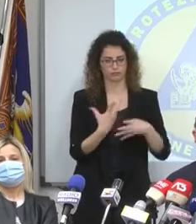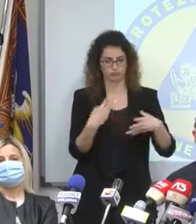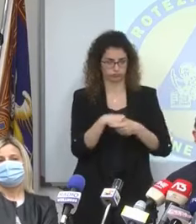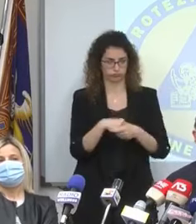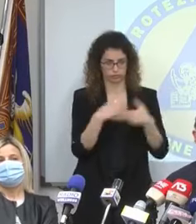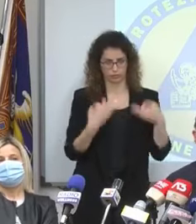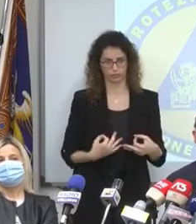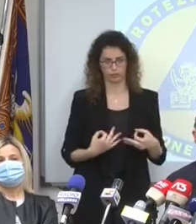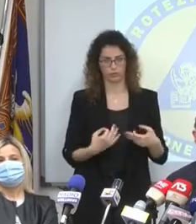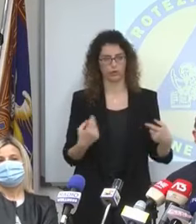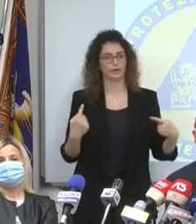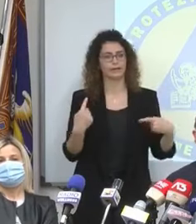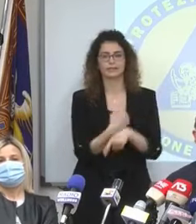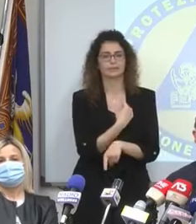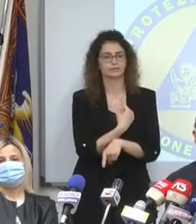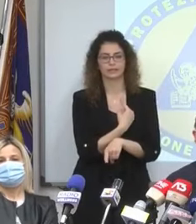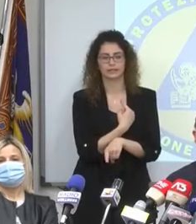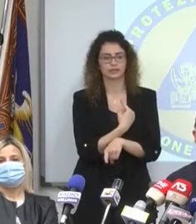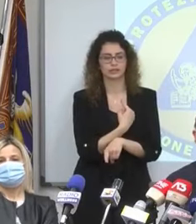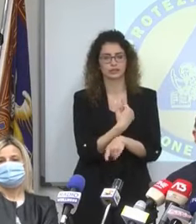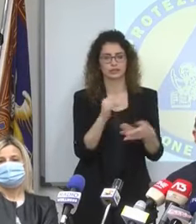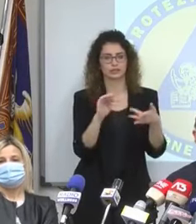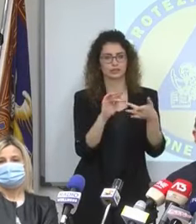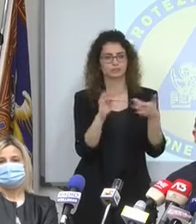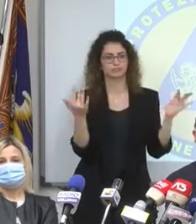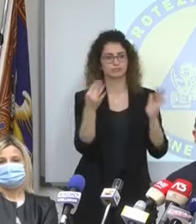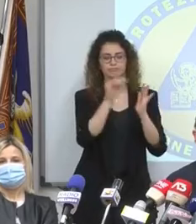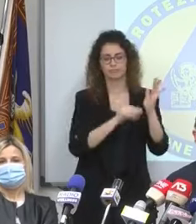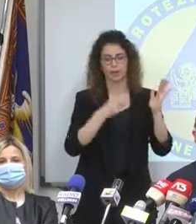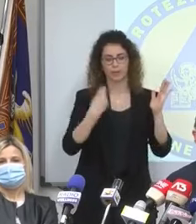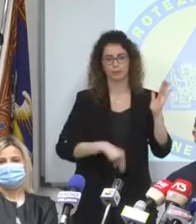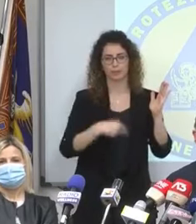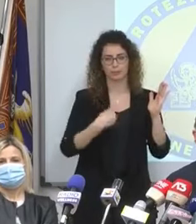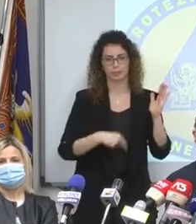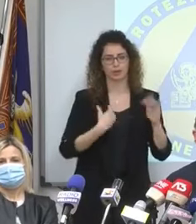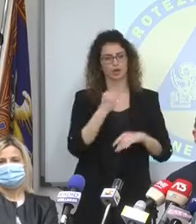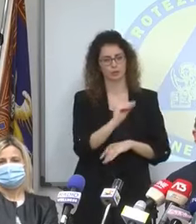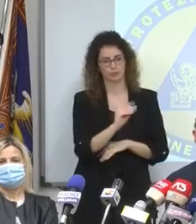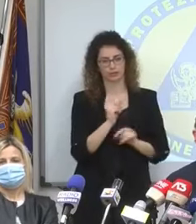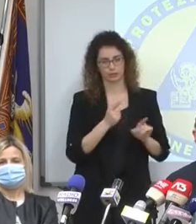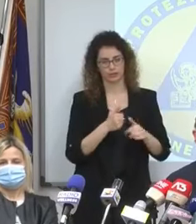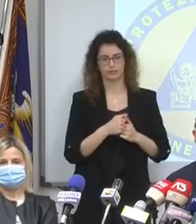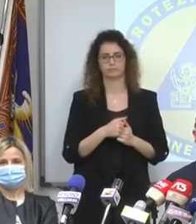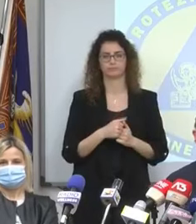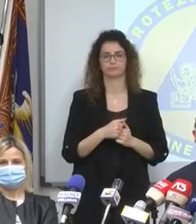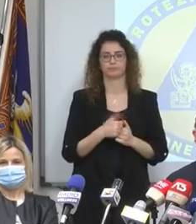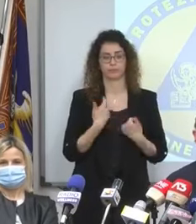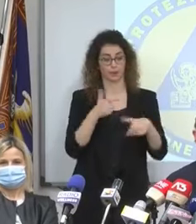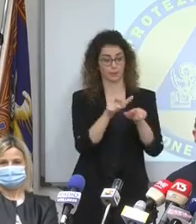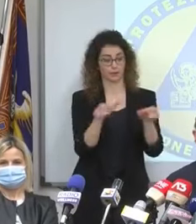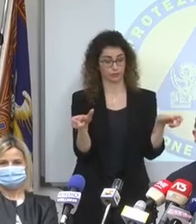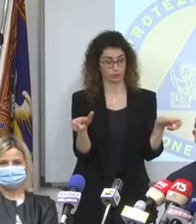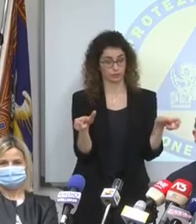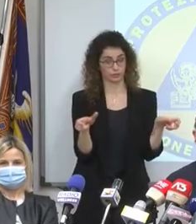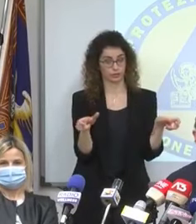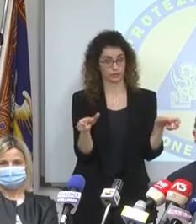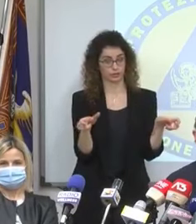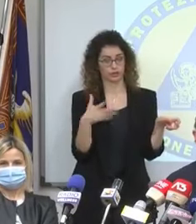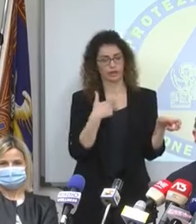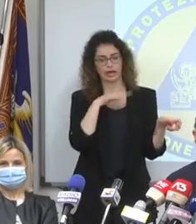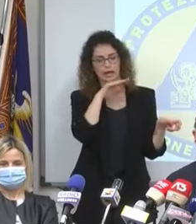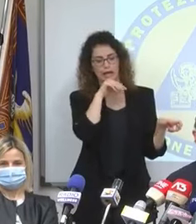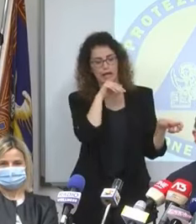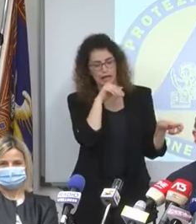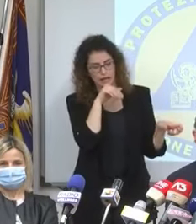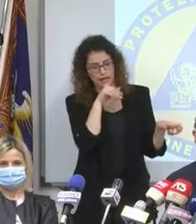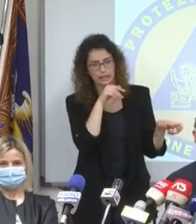lì, che invece non si riesce a fare. La domanda era, siccome queste persone sono anche molto